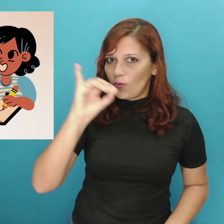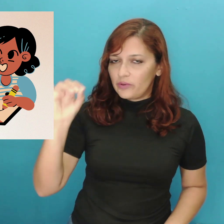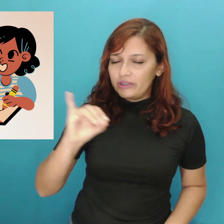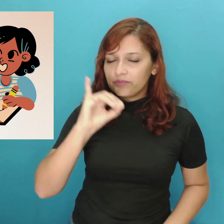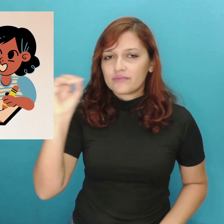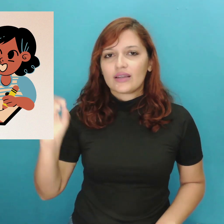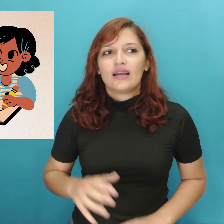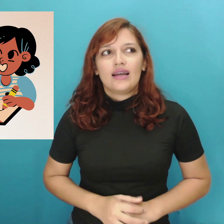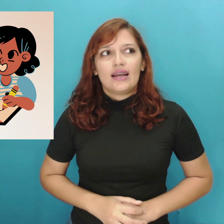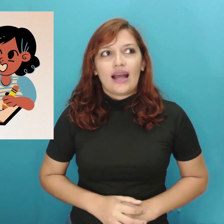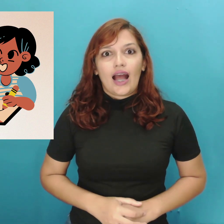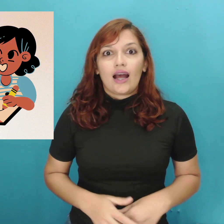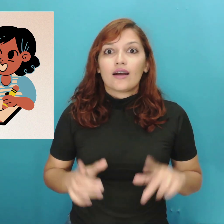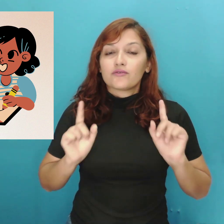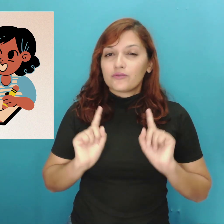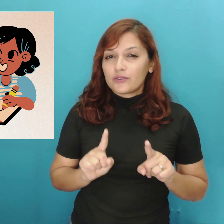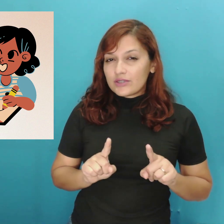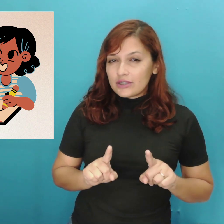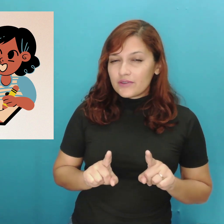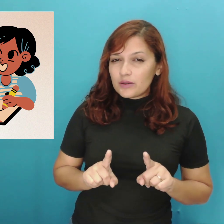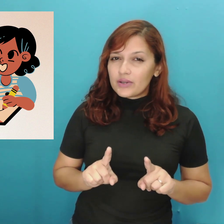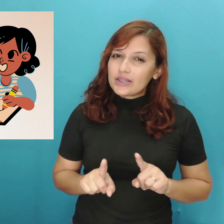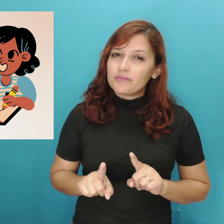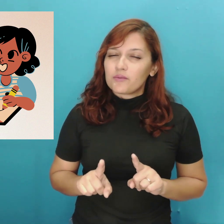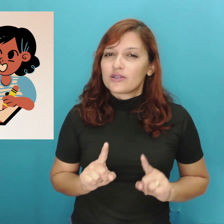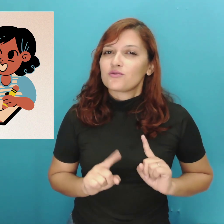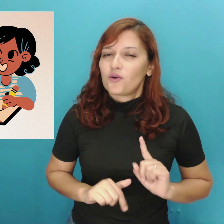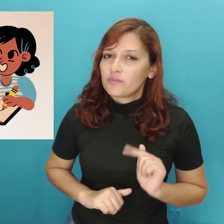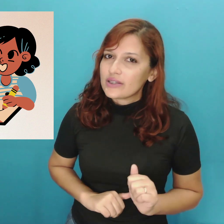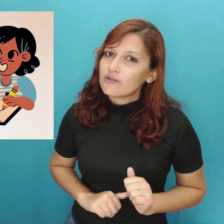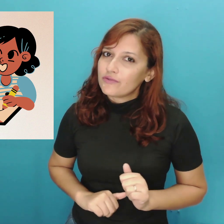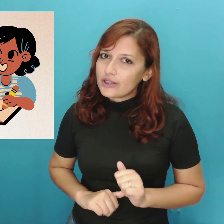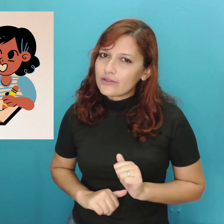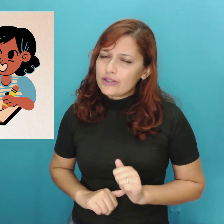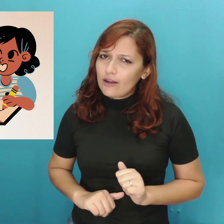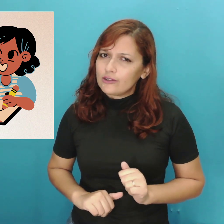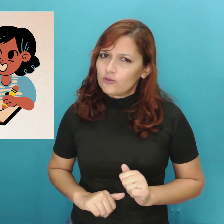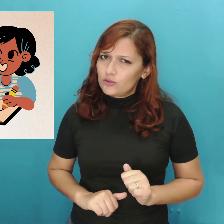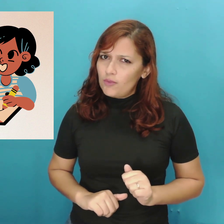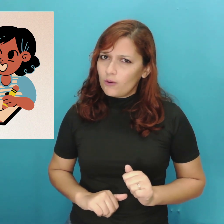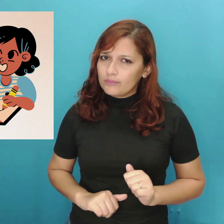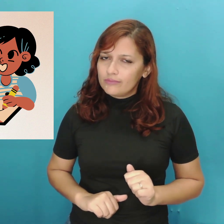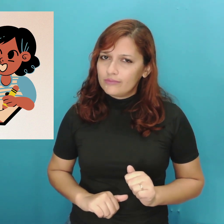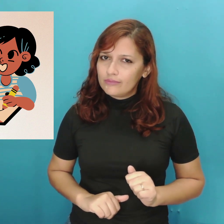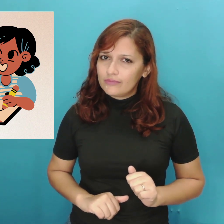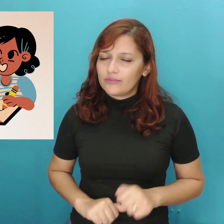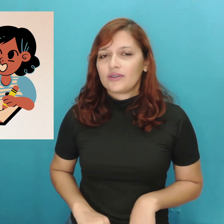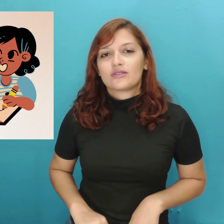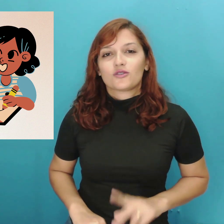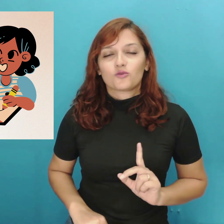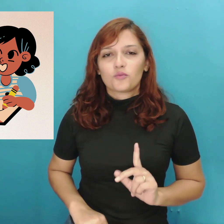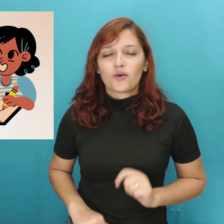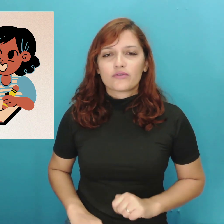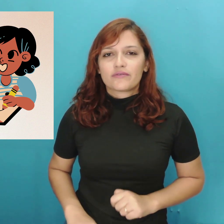oi. Não sei se você percebeu, mas no começo eu fiz o sinal de tudo bom. Tudo bom você faz